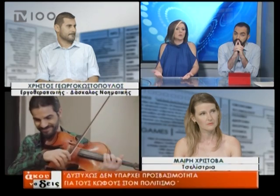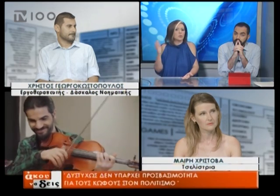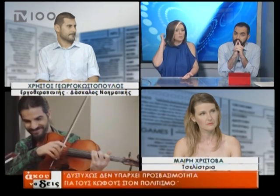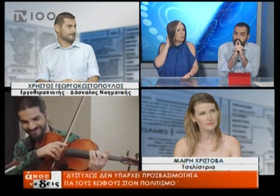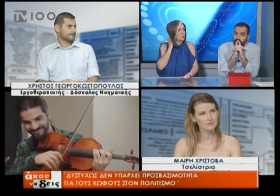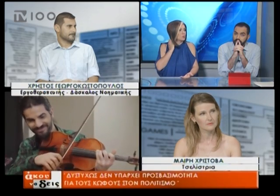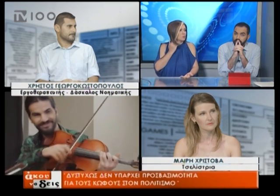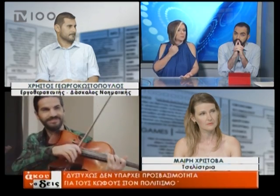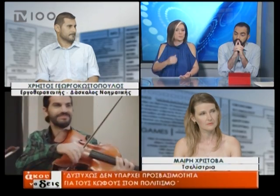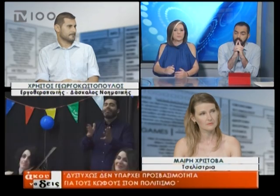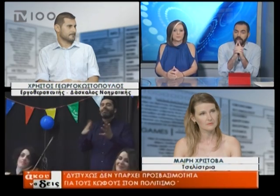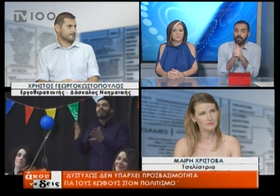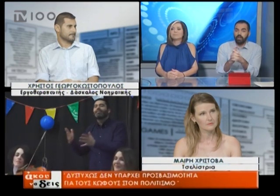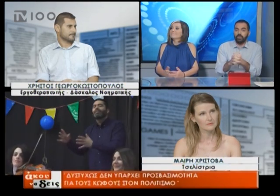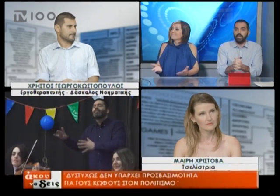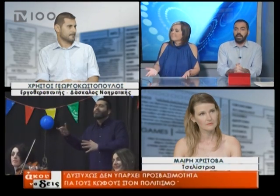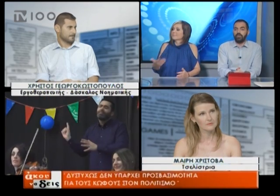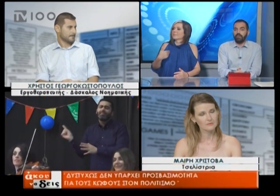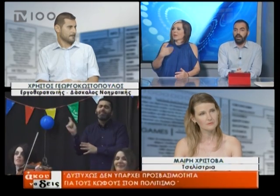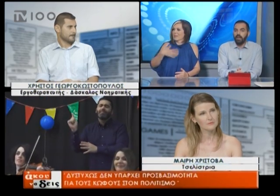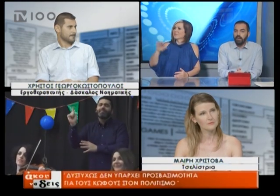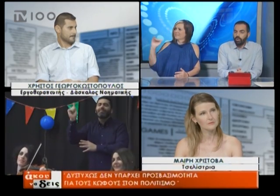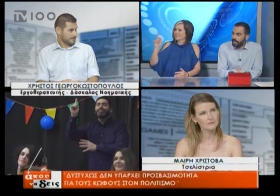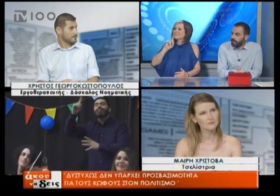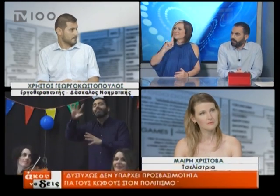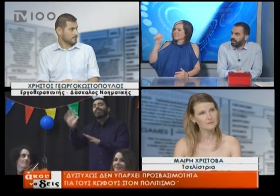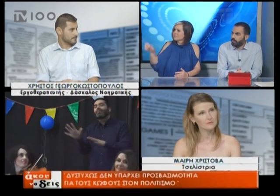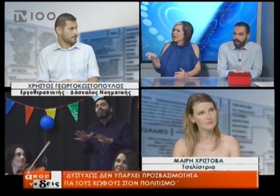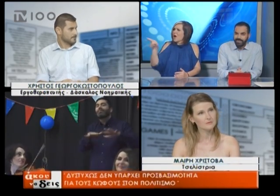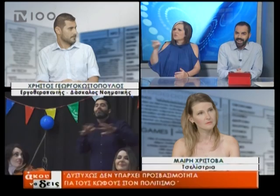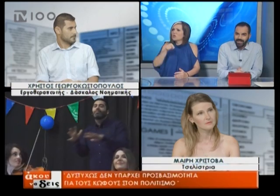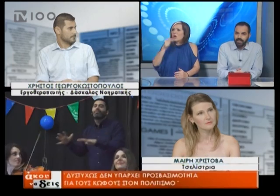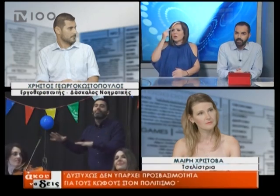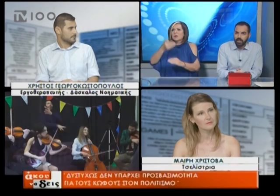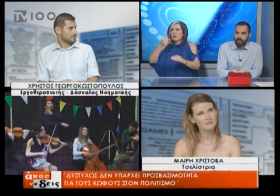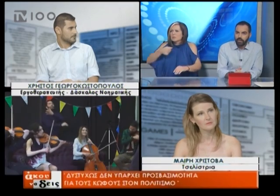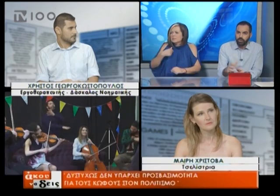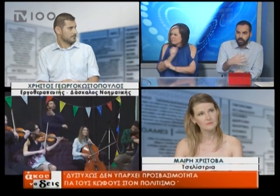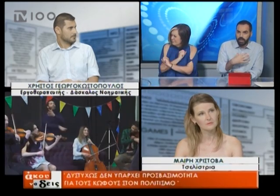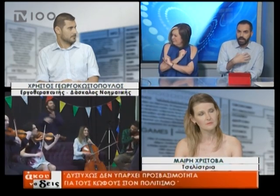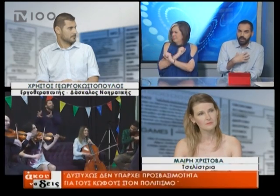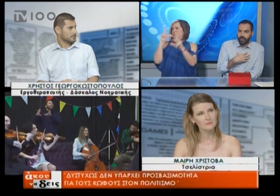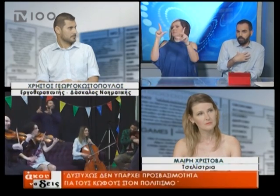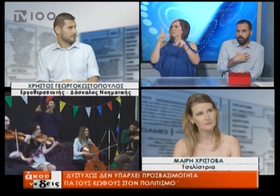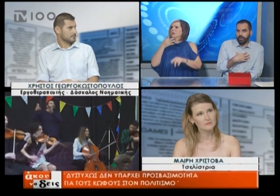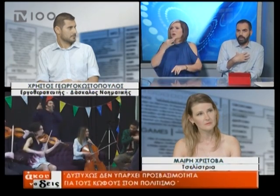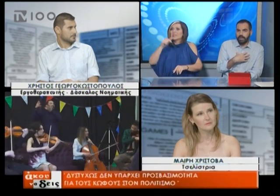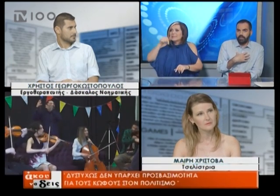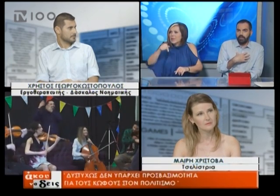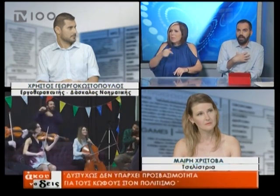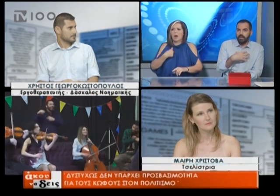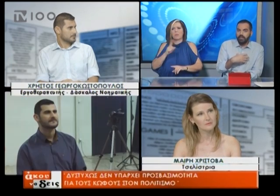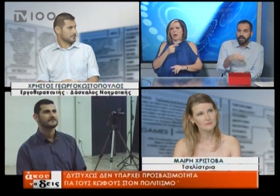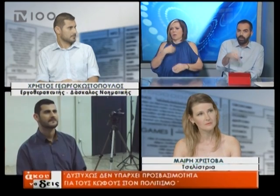και να λειτουργεί μόνο του. Μάλιστα, θέλω να ρωτήσω την κυρία Χρήστοφα. Το είχατε αντιληφθεί αυτό. Μου κάνει τεράστια εντύπωση αυτό, γιατί εγώ σήμερα, και το ομολόγω δεν έχω κανένα